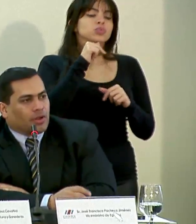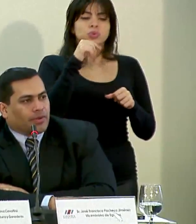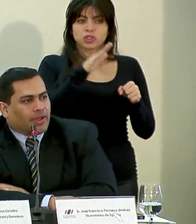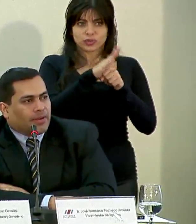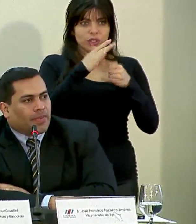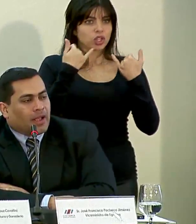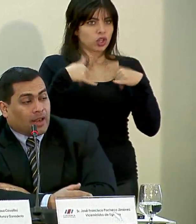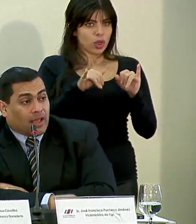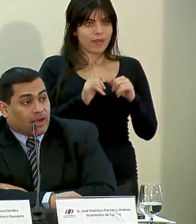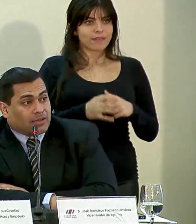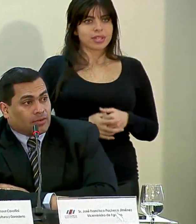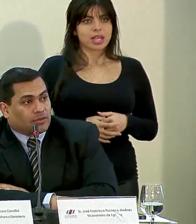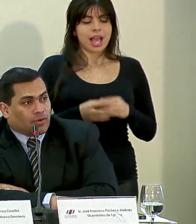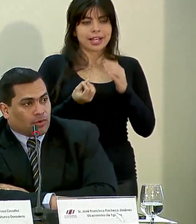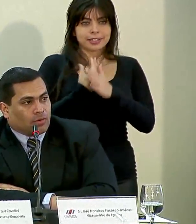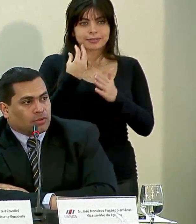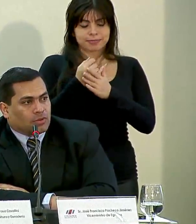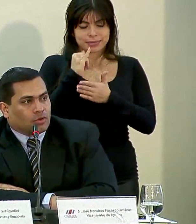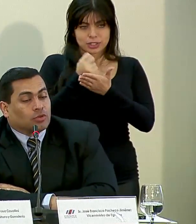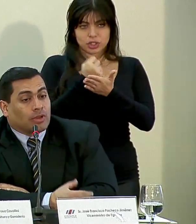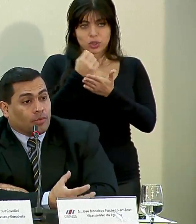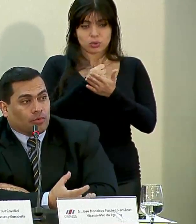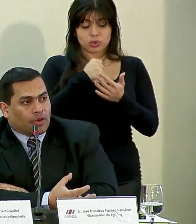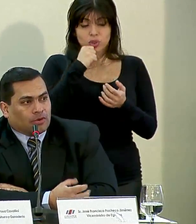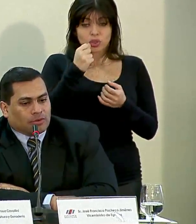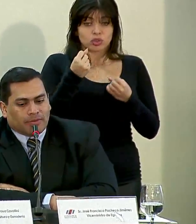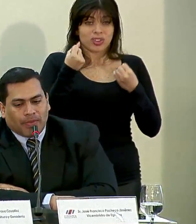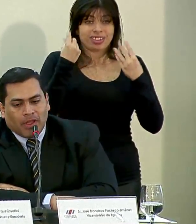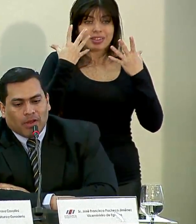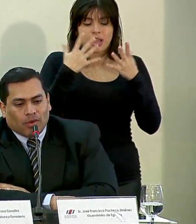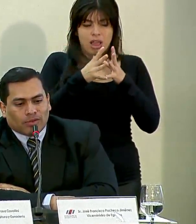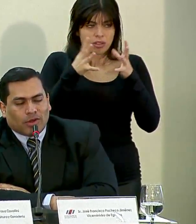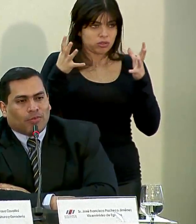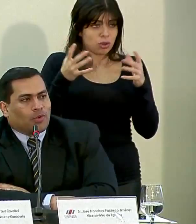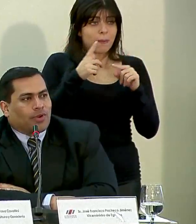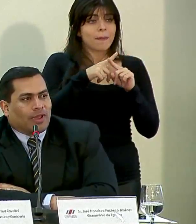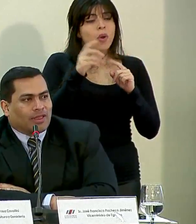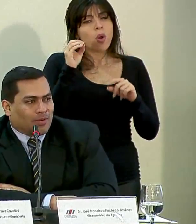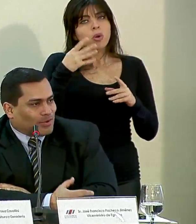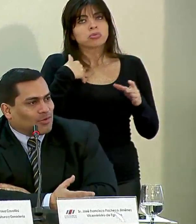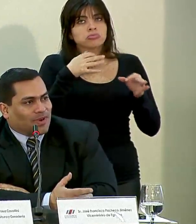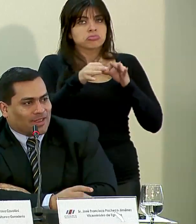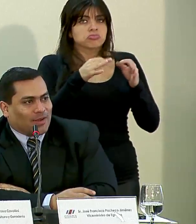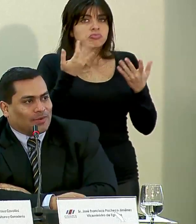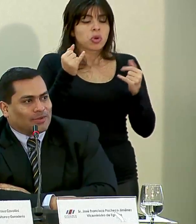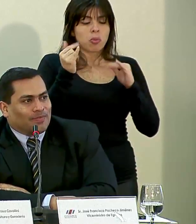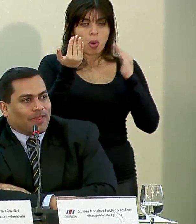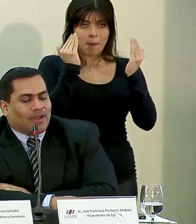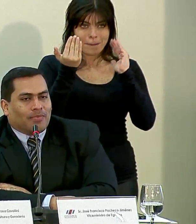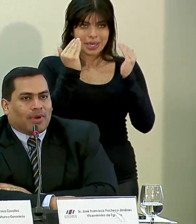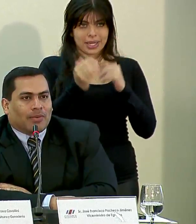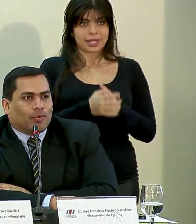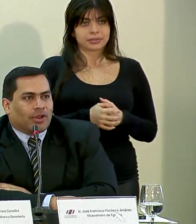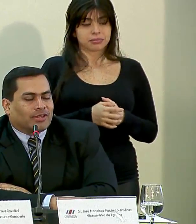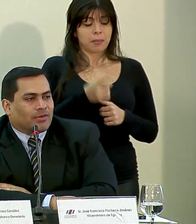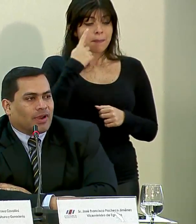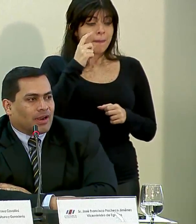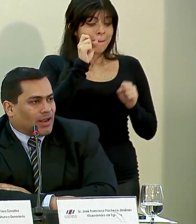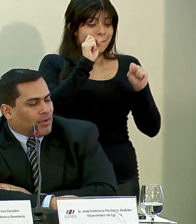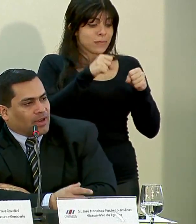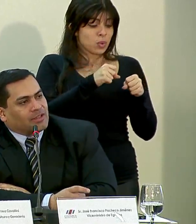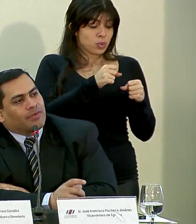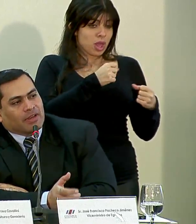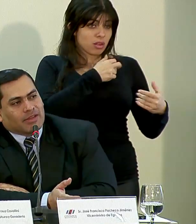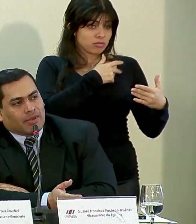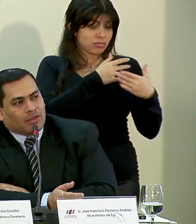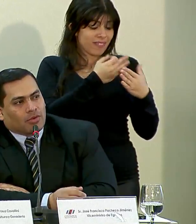insuficiente todavía la generación de estos recursos, no son tan voluminosos. O se lo pongo en términos comparativos, para poder cerrar